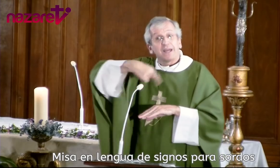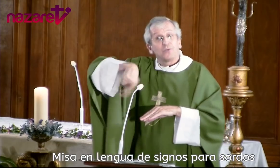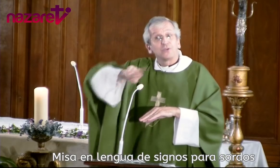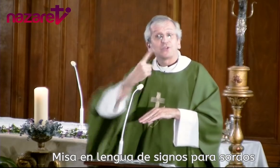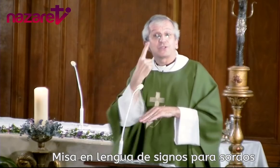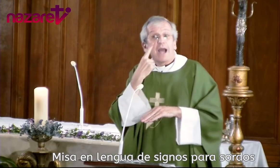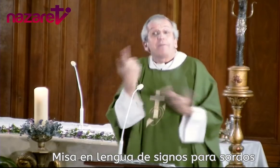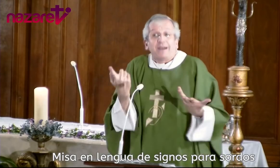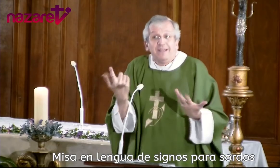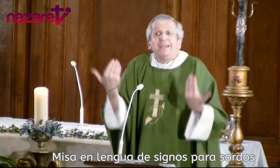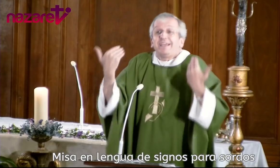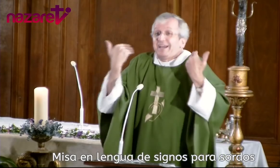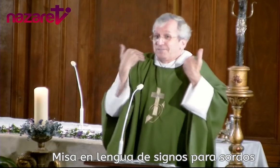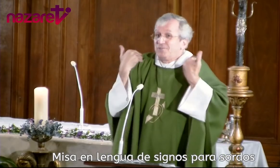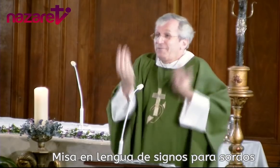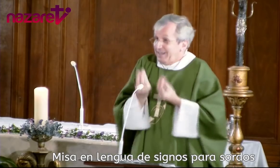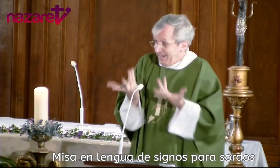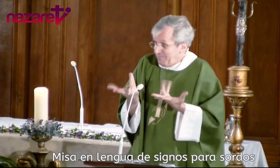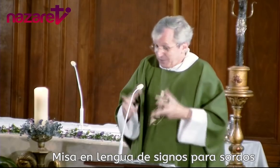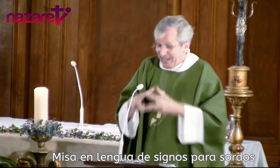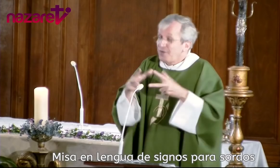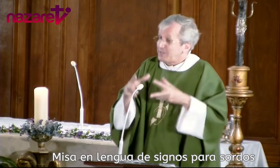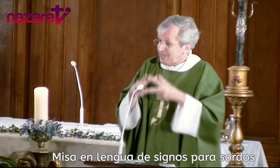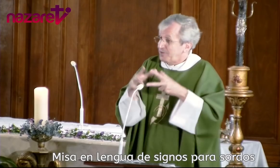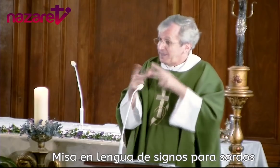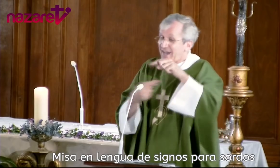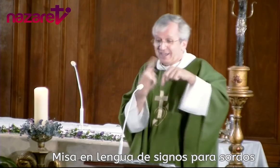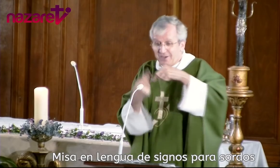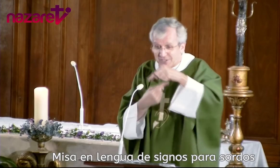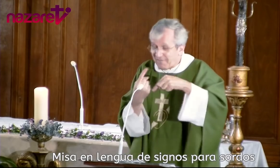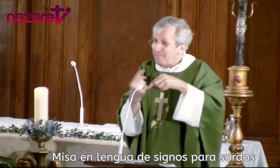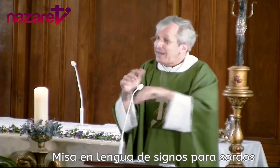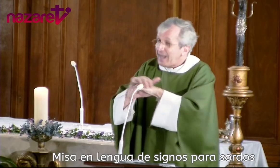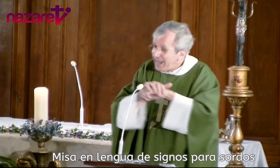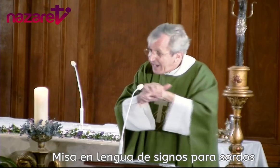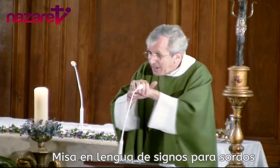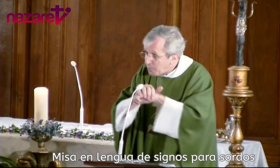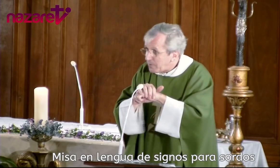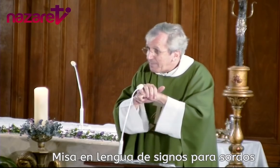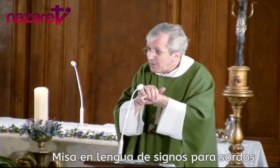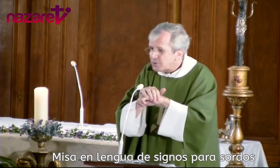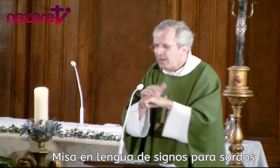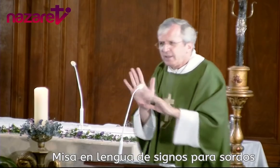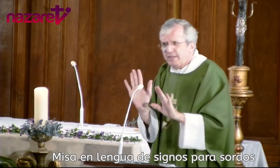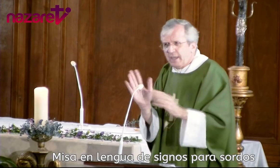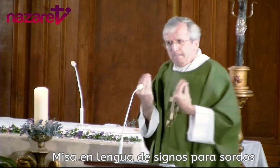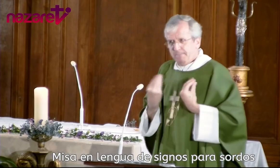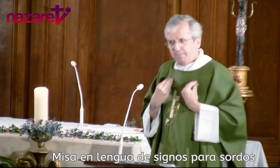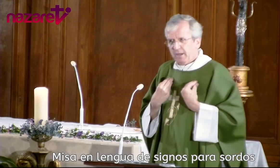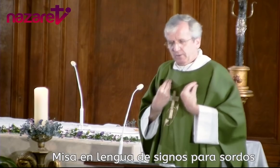uno de nosotros a ver qué responsabilidad tenemos en nuestra sociedad, en nuestra familia, en el grupo de amigos, de vivir